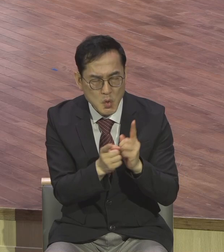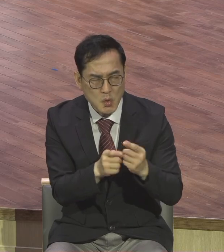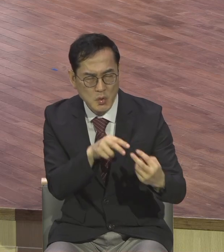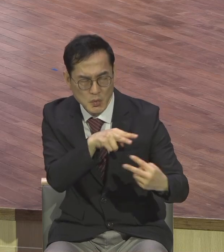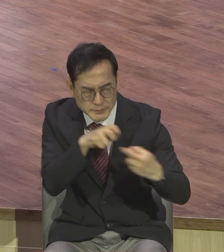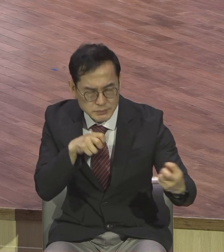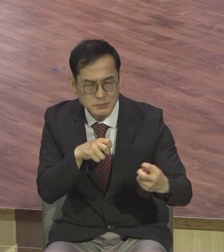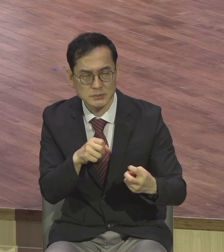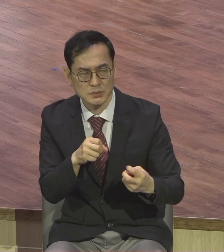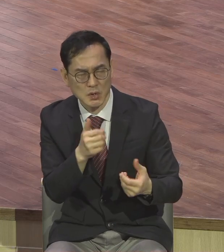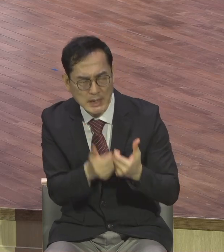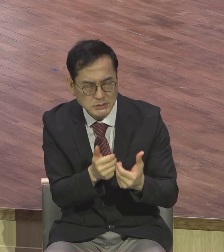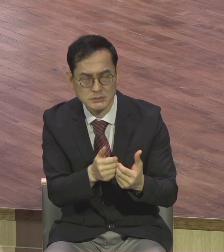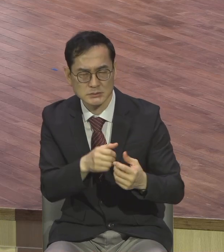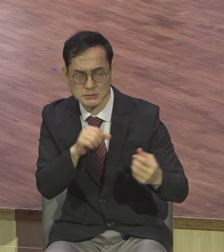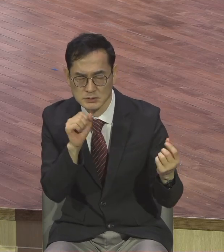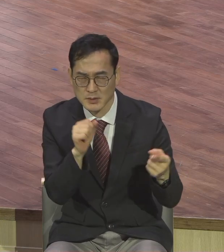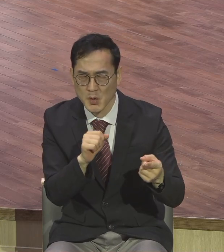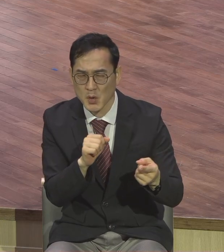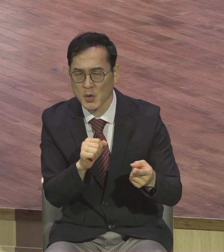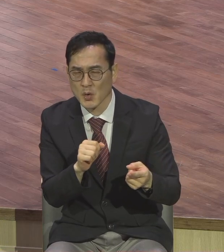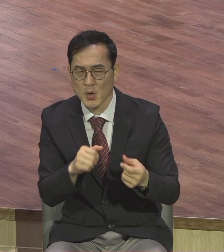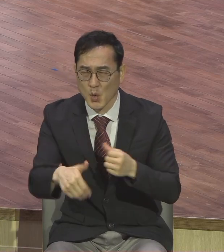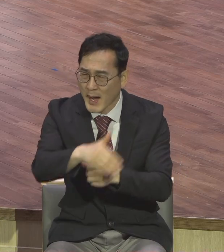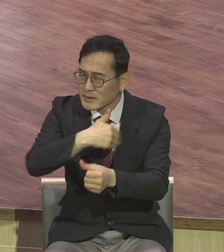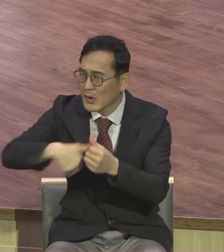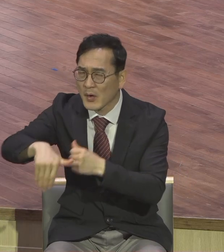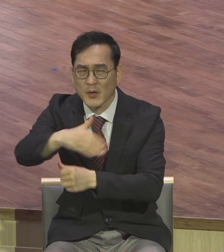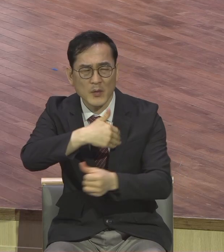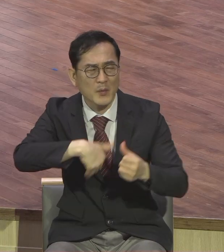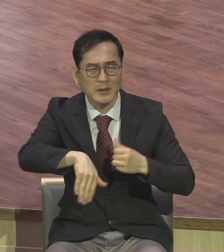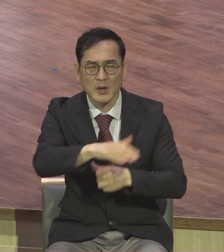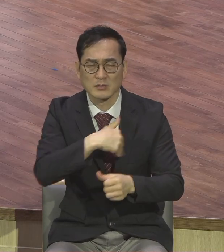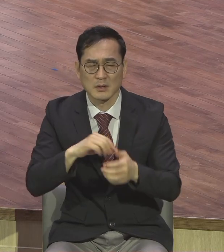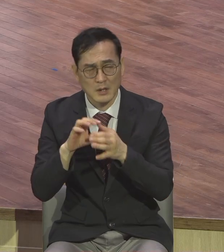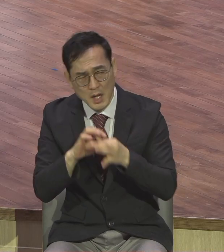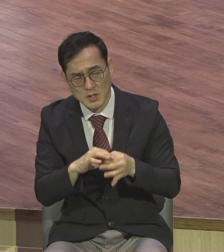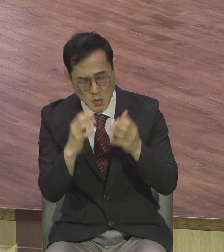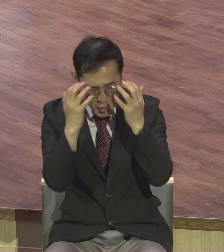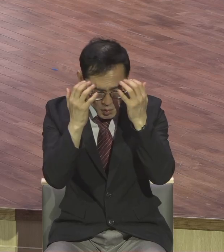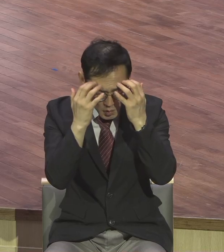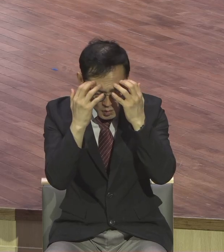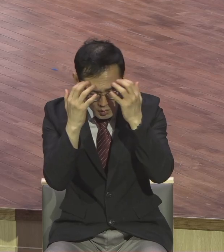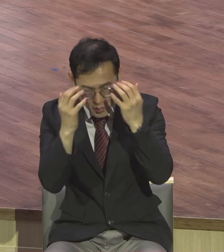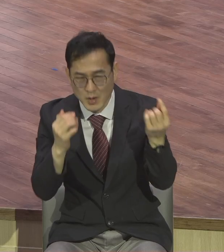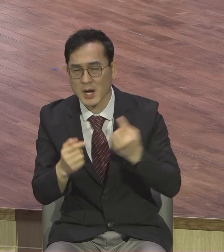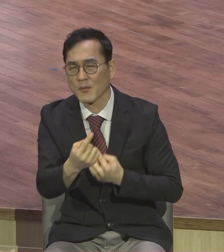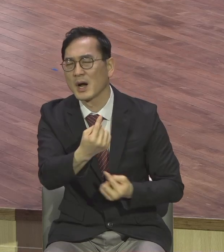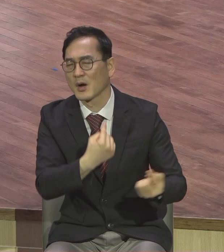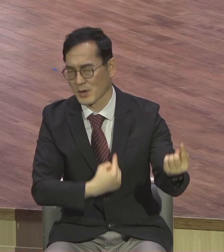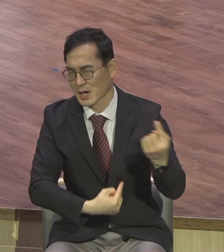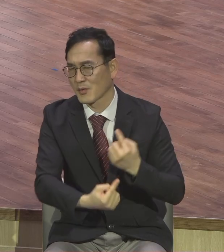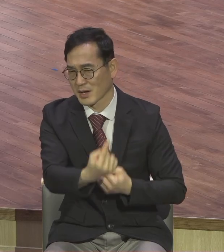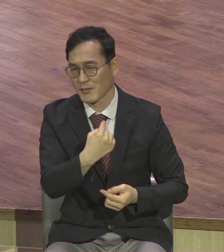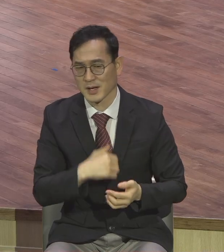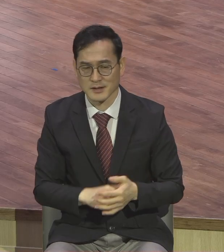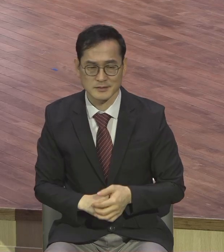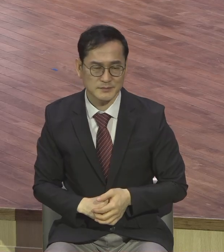오도록, 경제적으로, 환경적으로, 사람을 통해서 굉장히 혼란 시대가 옵니다. 지금